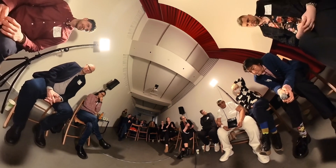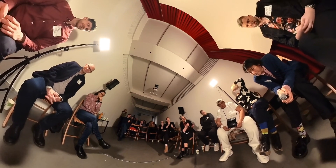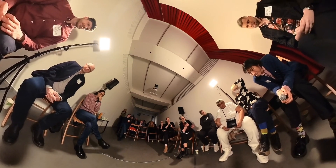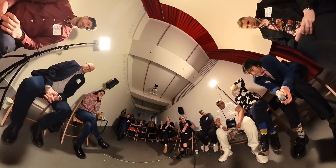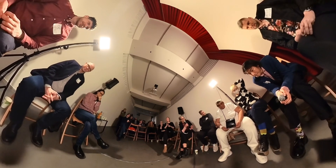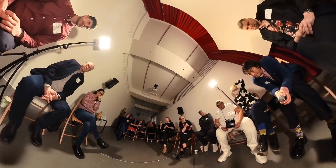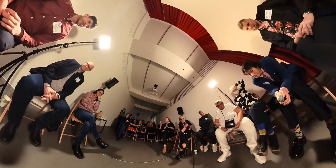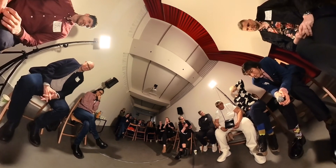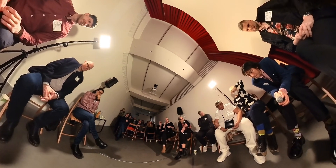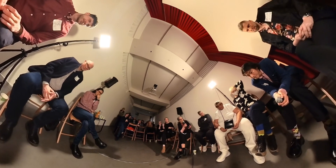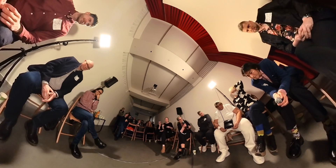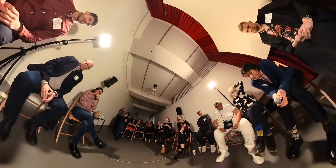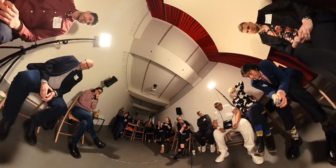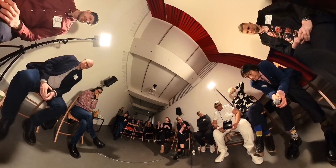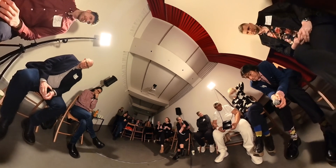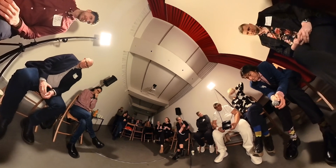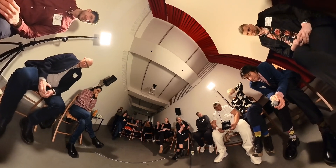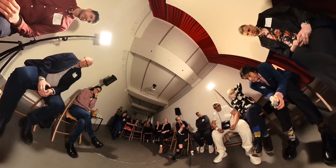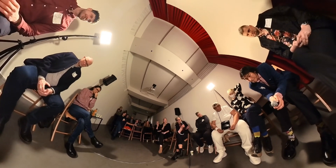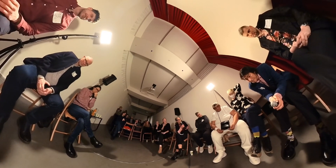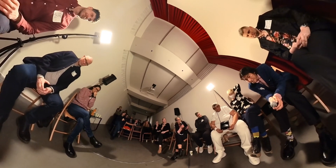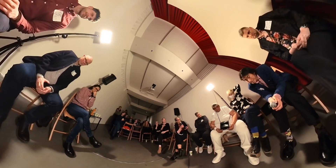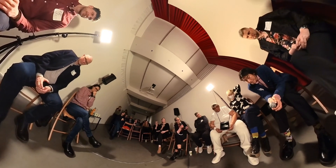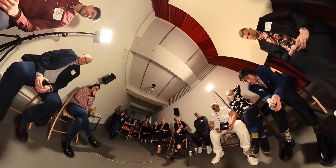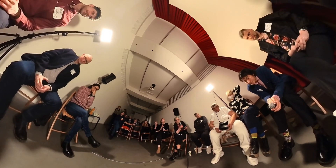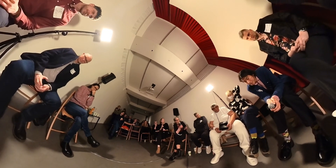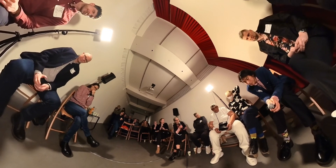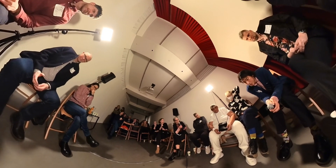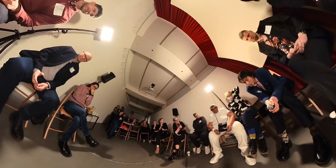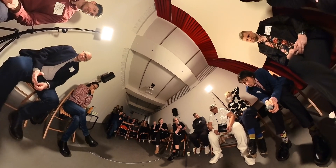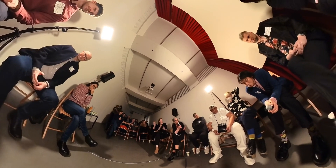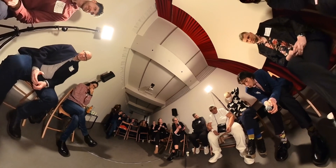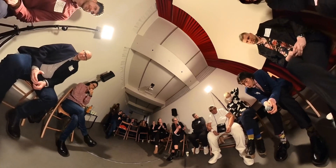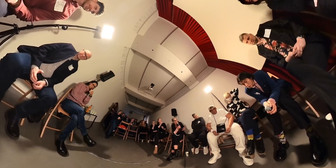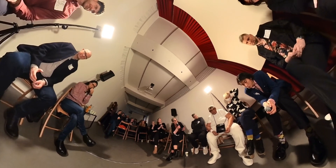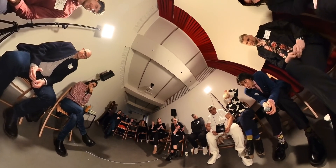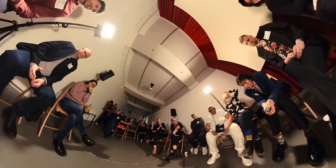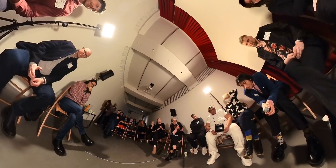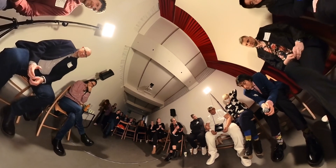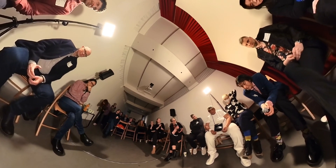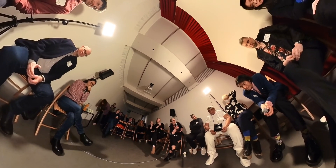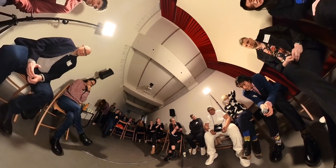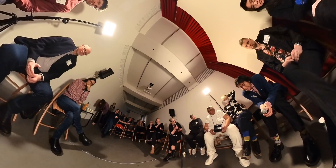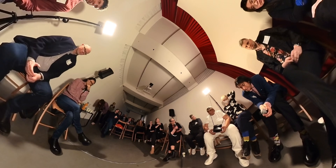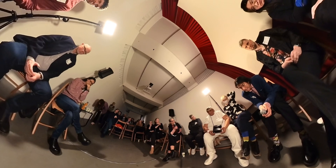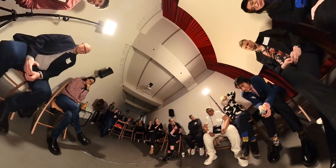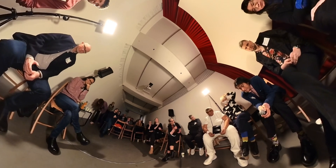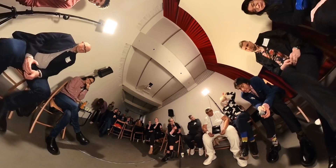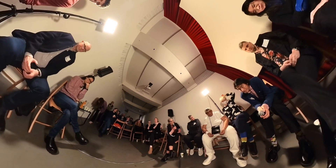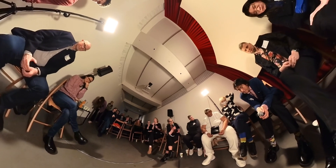přístup k umění vlastně je pro tebe nějak relevantní jako pro osobu, která má vlastní galerii